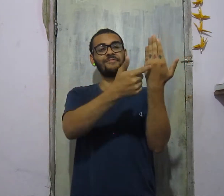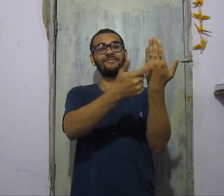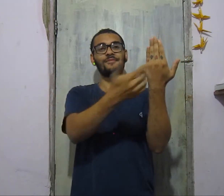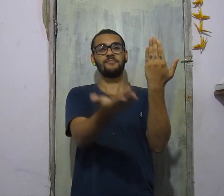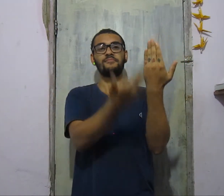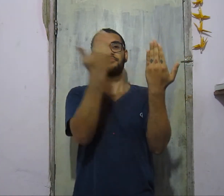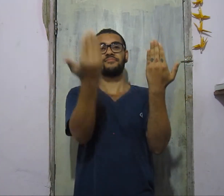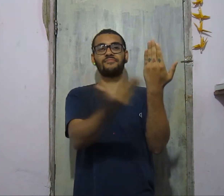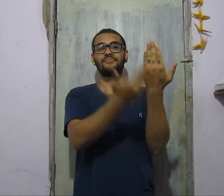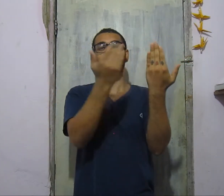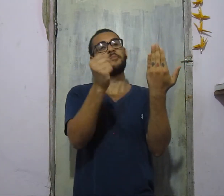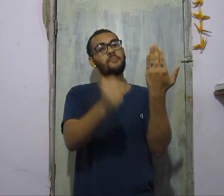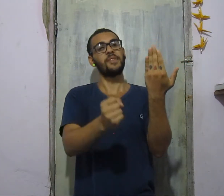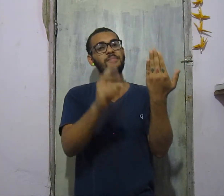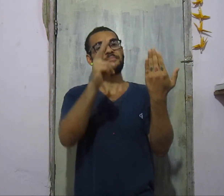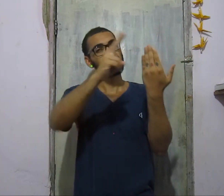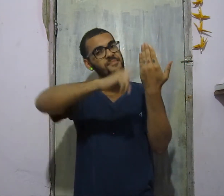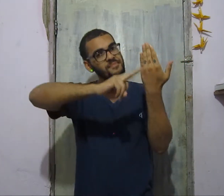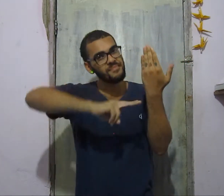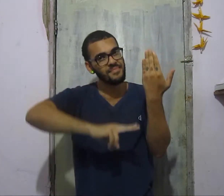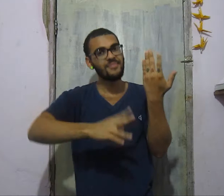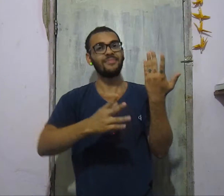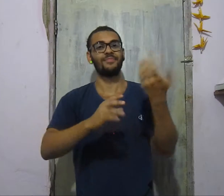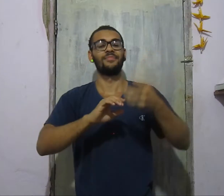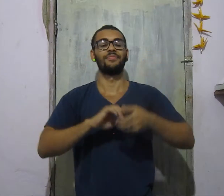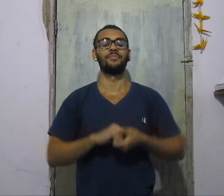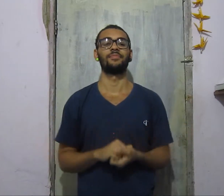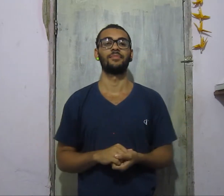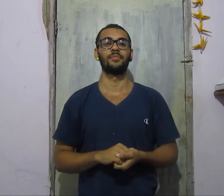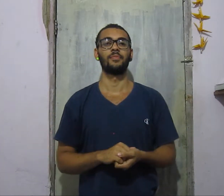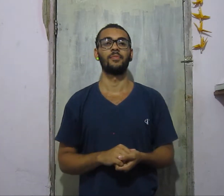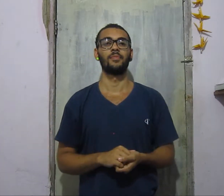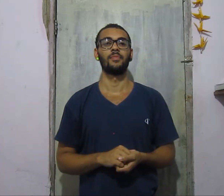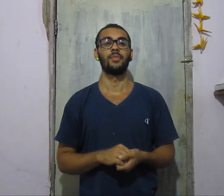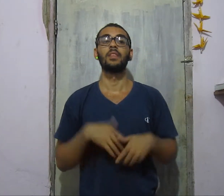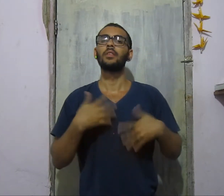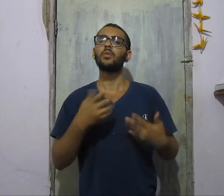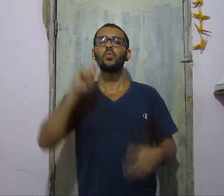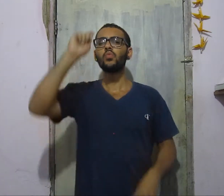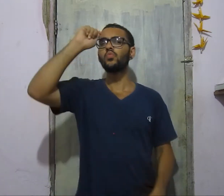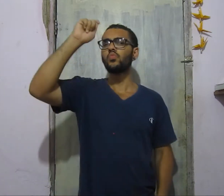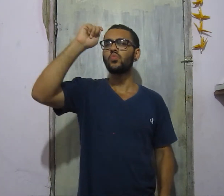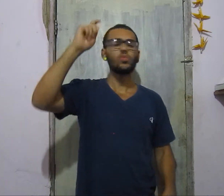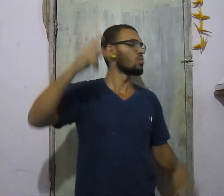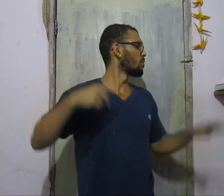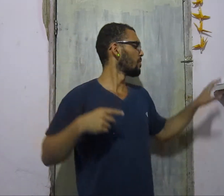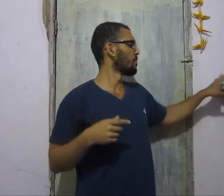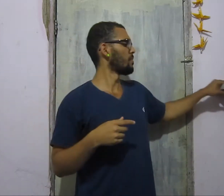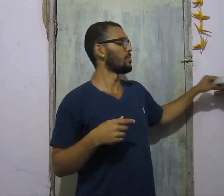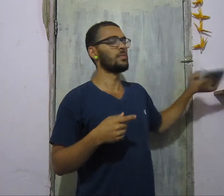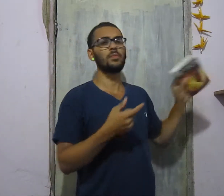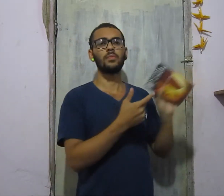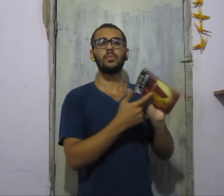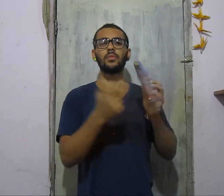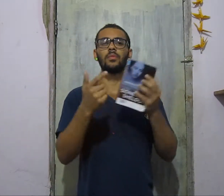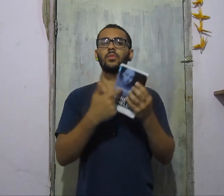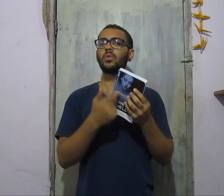história totalmente diferente. É possível fazer essa vira-vira. O autor desses dois